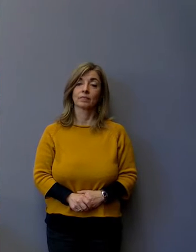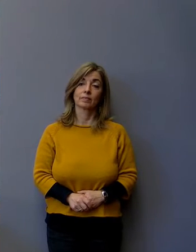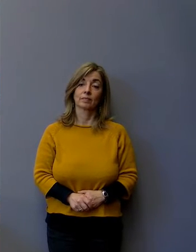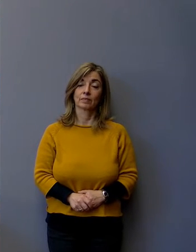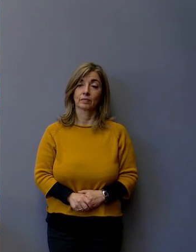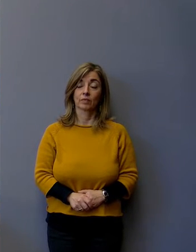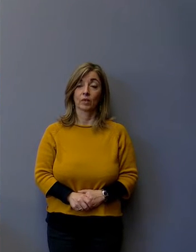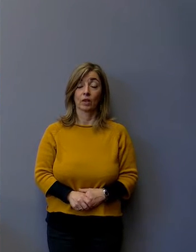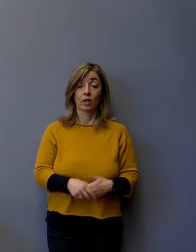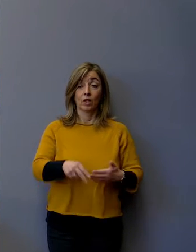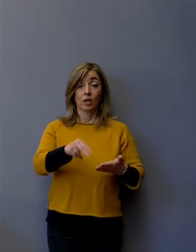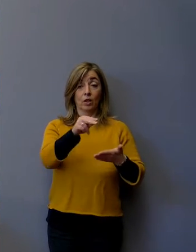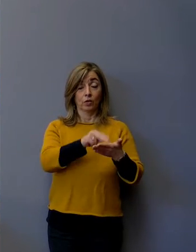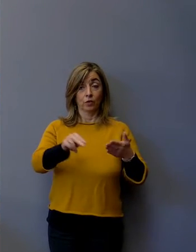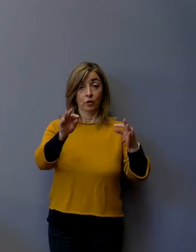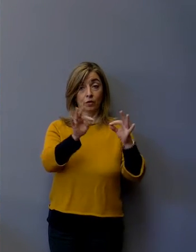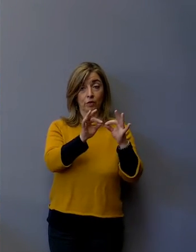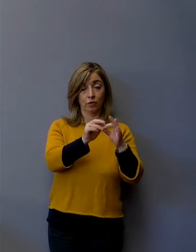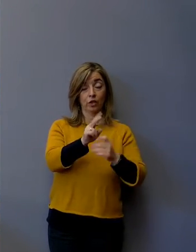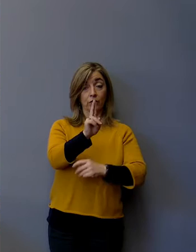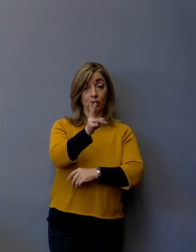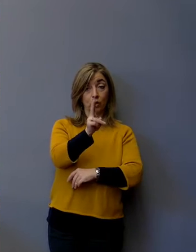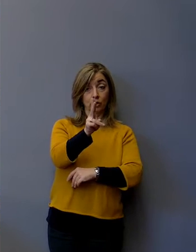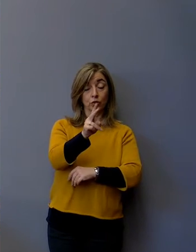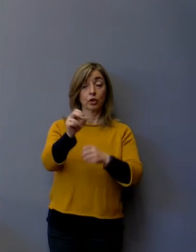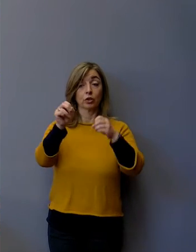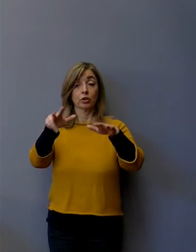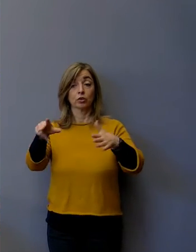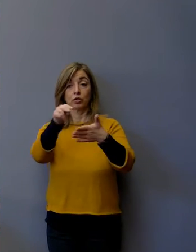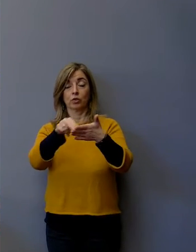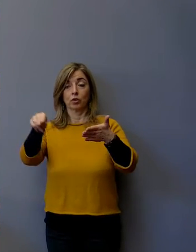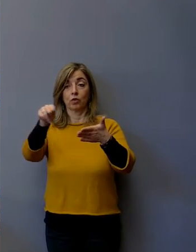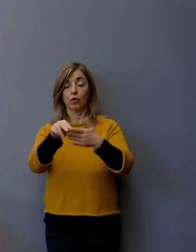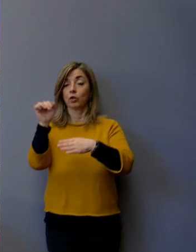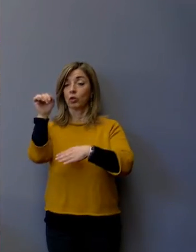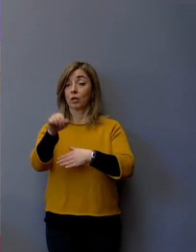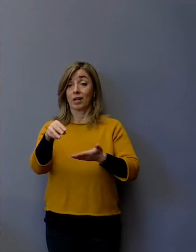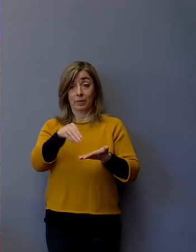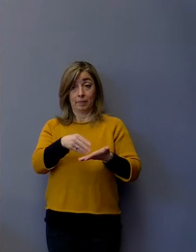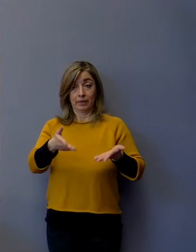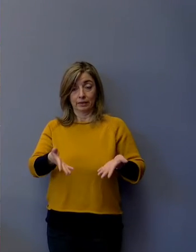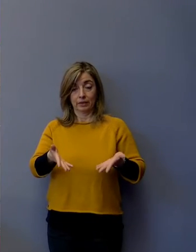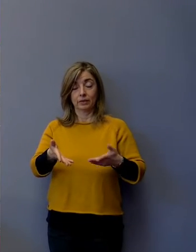12 voti favorevoli e 18 contrari in presenza consigliere avvenente